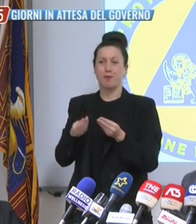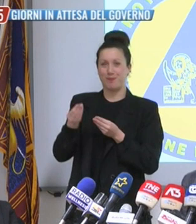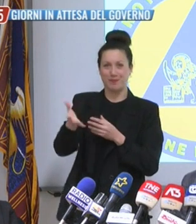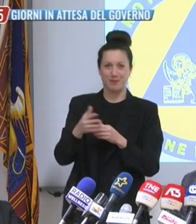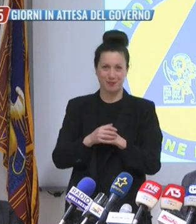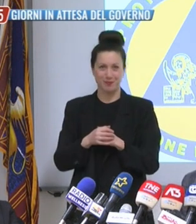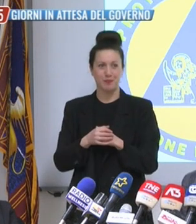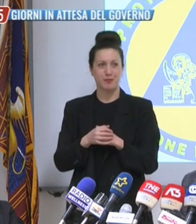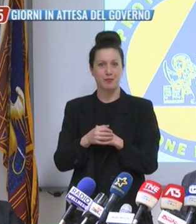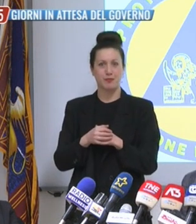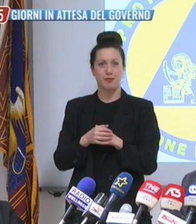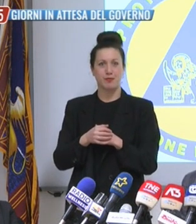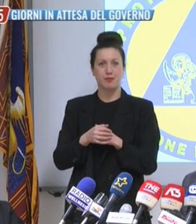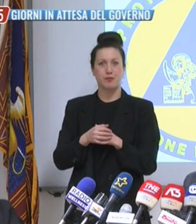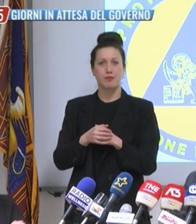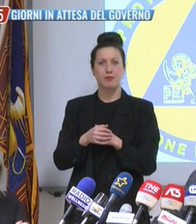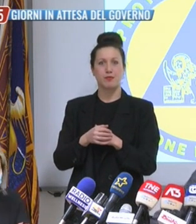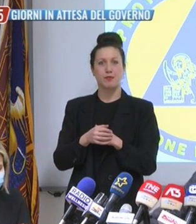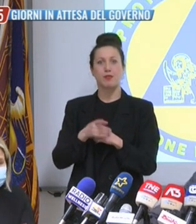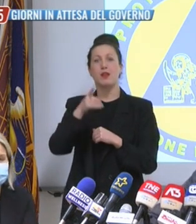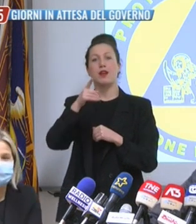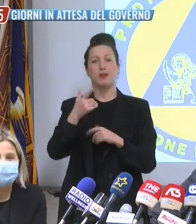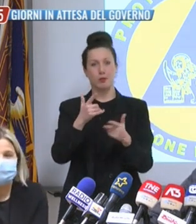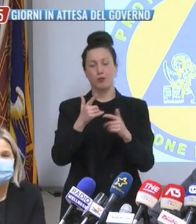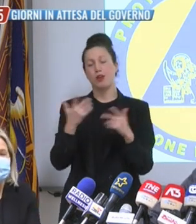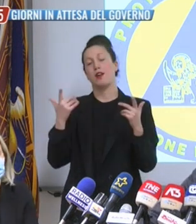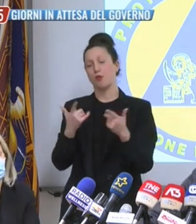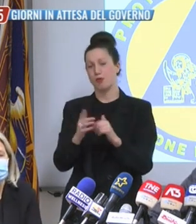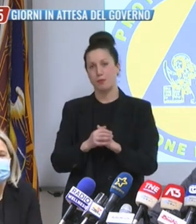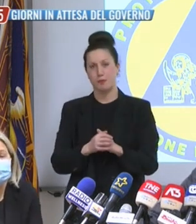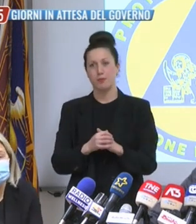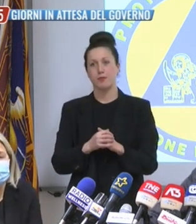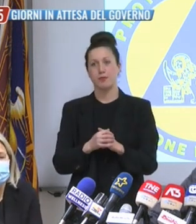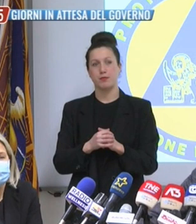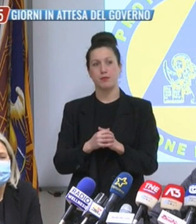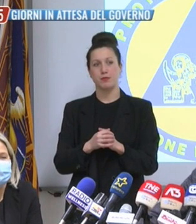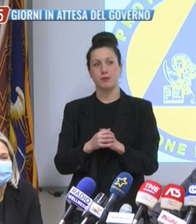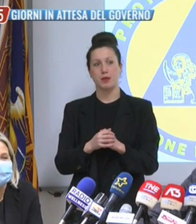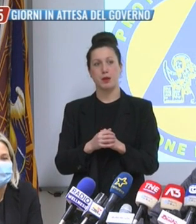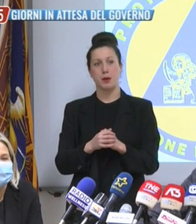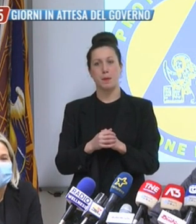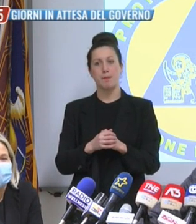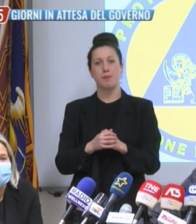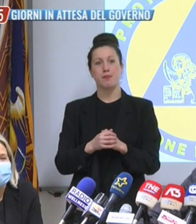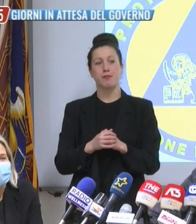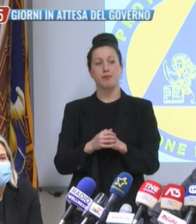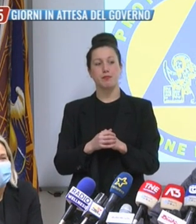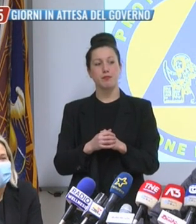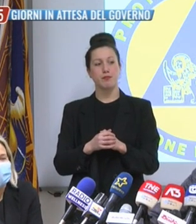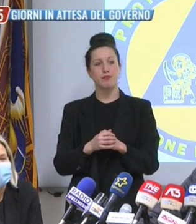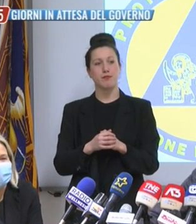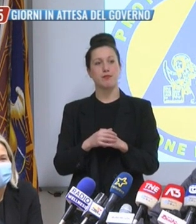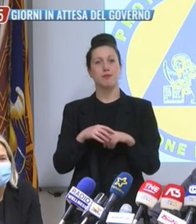O se Federico. Ah, non c'era? No, niente. Oggi la deriva per prima. Hola.